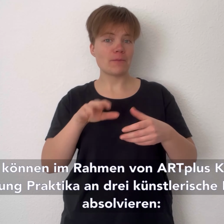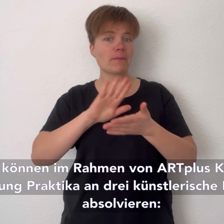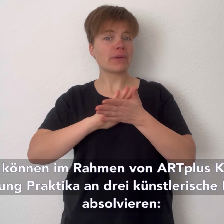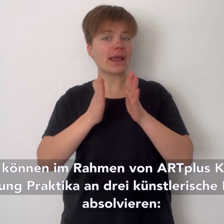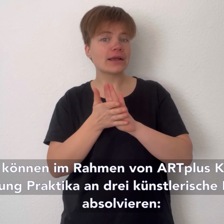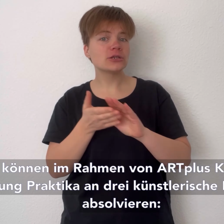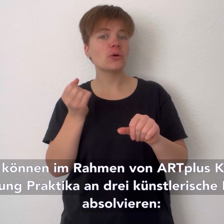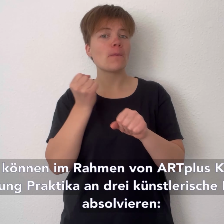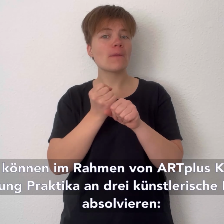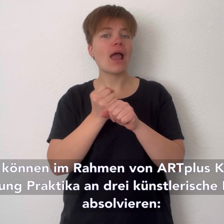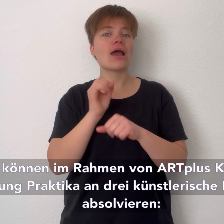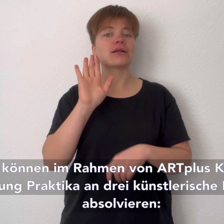Hochschulen absolvieren.